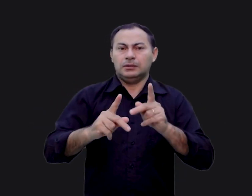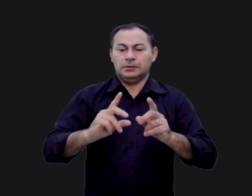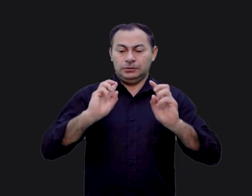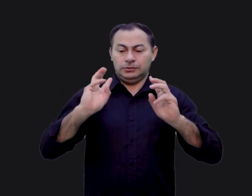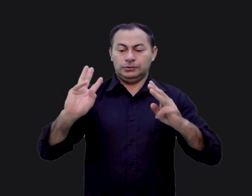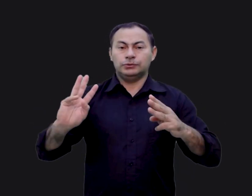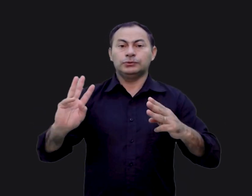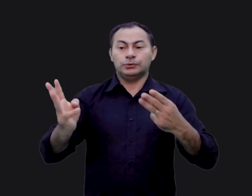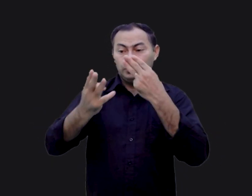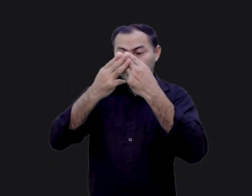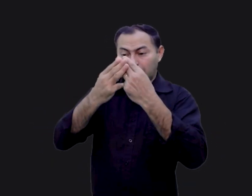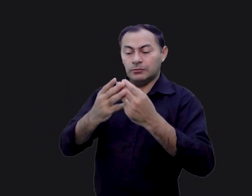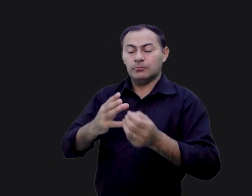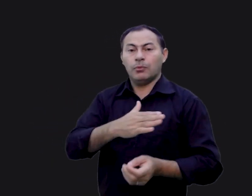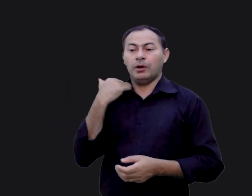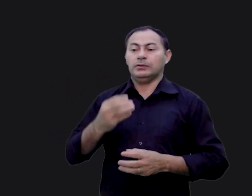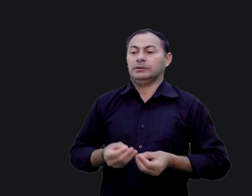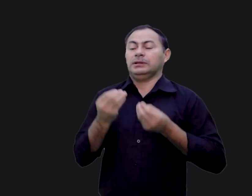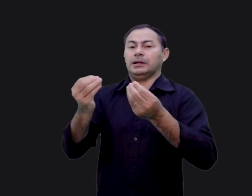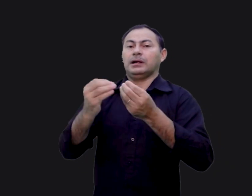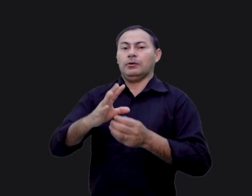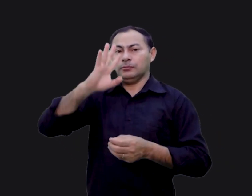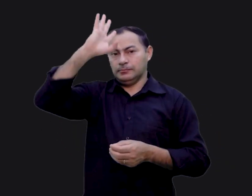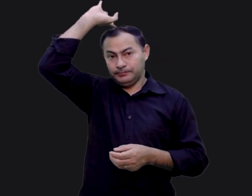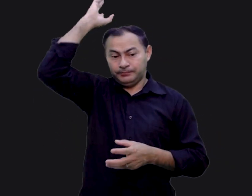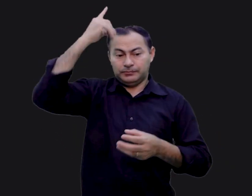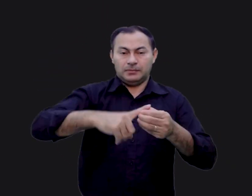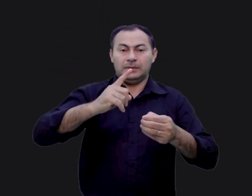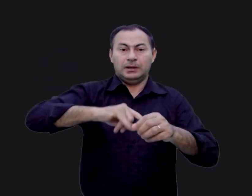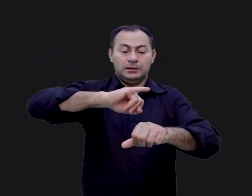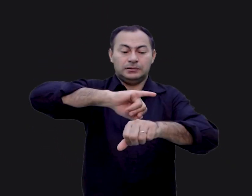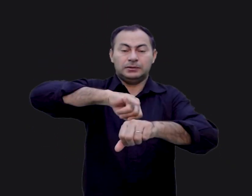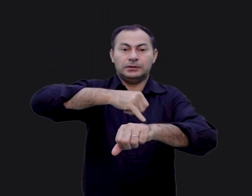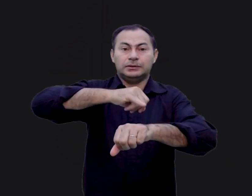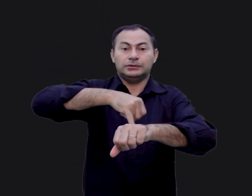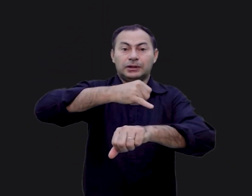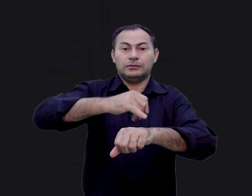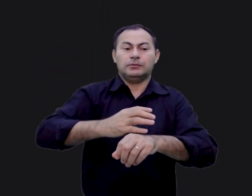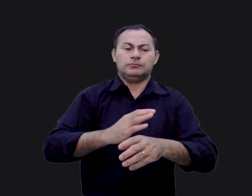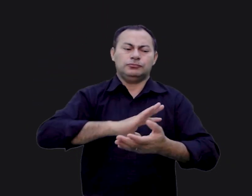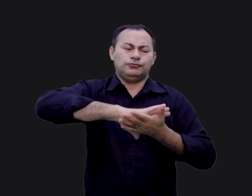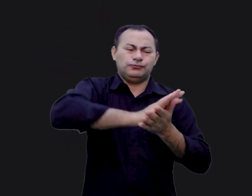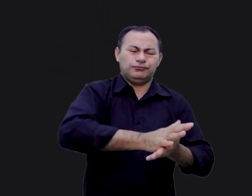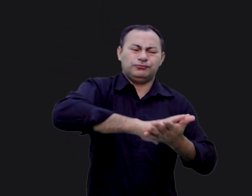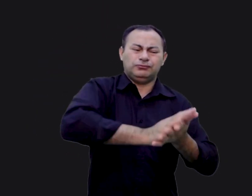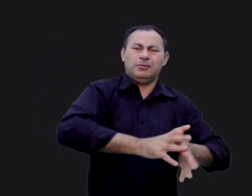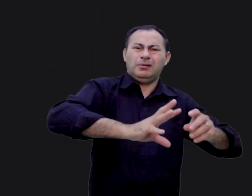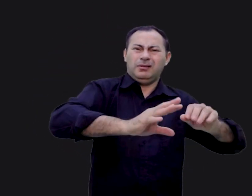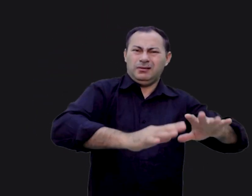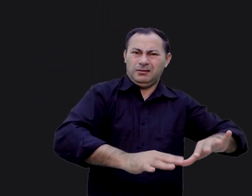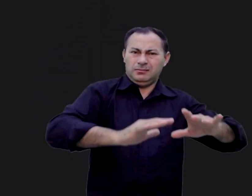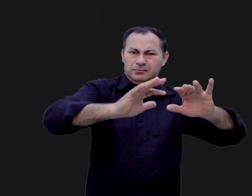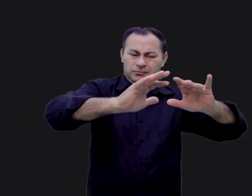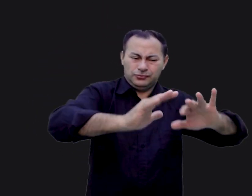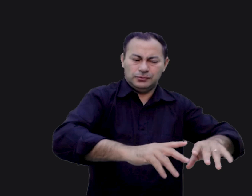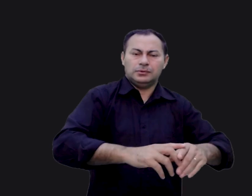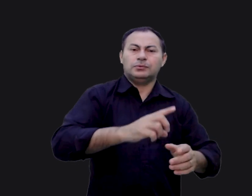preferiram suicidarem-se do que se renderem aos romanos. A cidade de Jerusalém já foi destruída muitas vezes no curso de